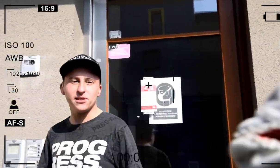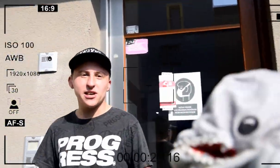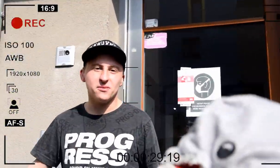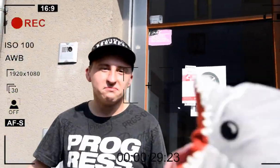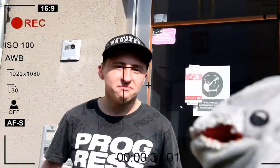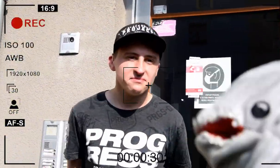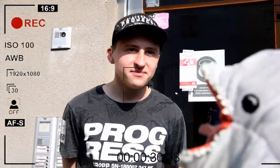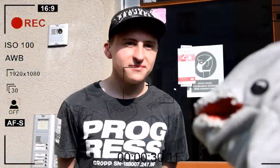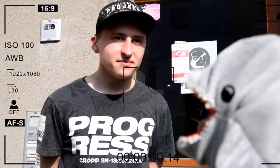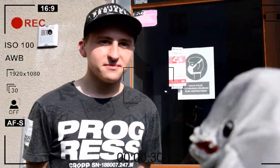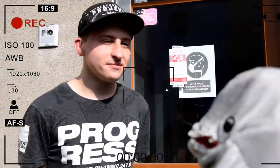Damčeno. Řekl jsem narazit.